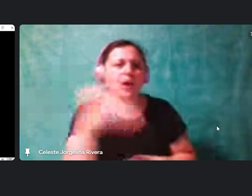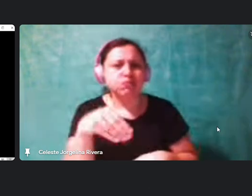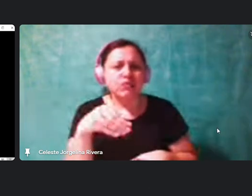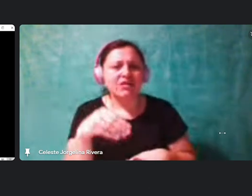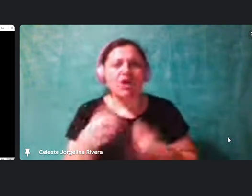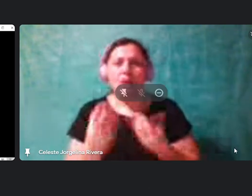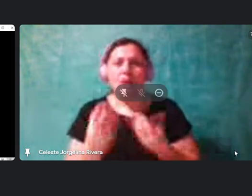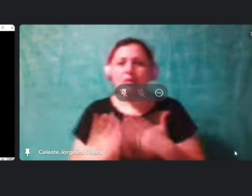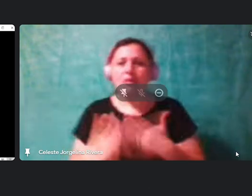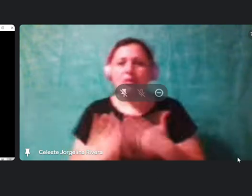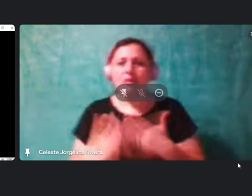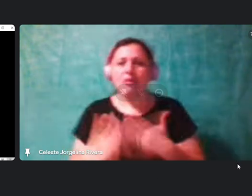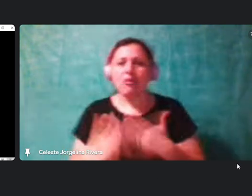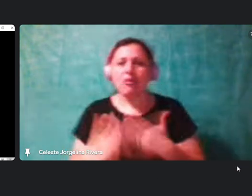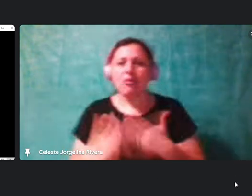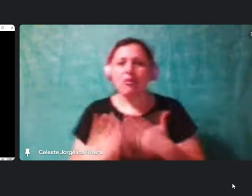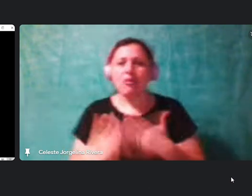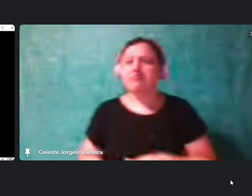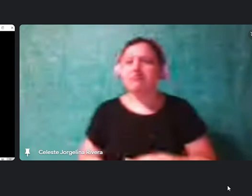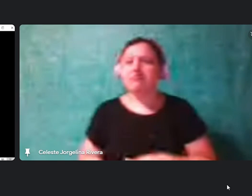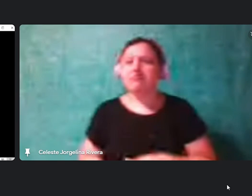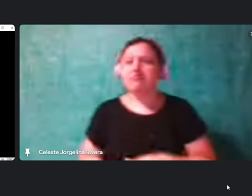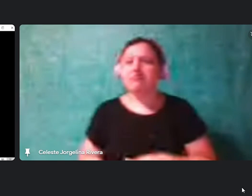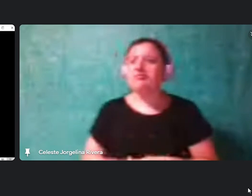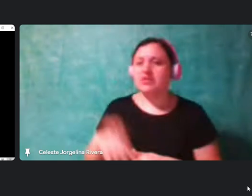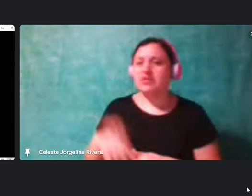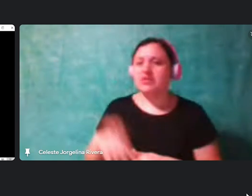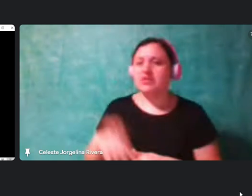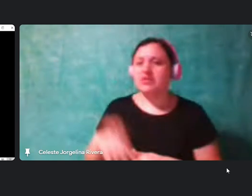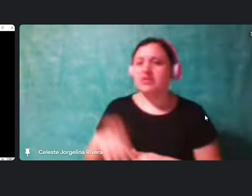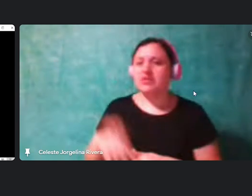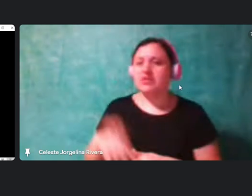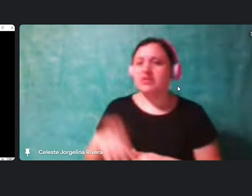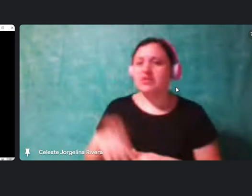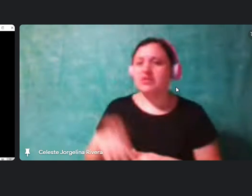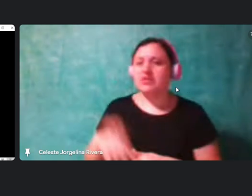8. Listo. Bueno, gracias, profe. De nada.